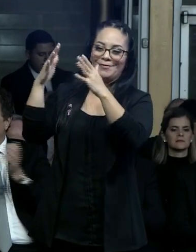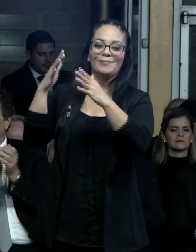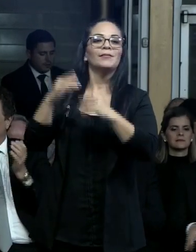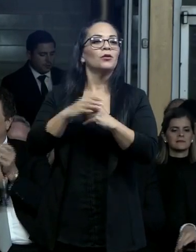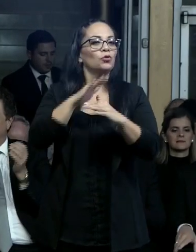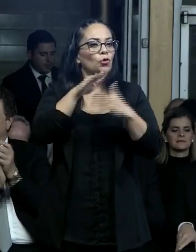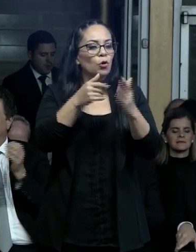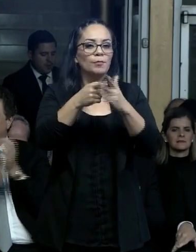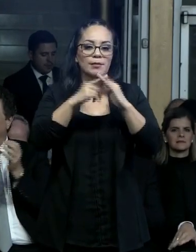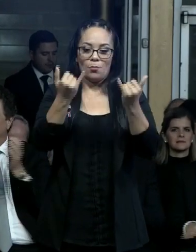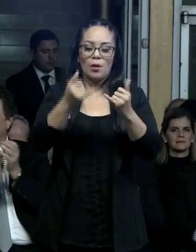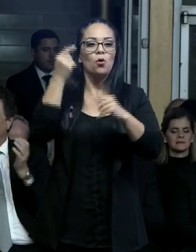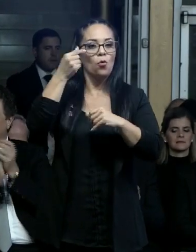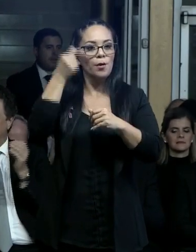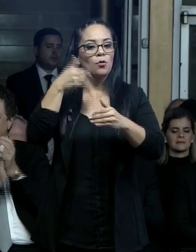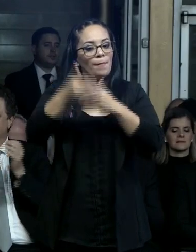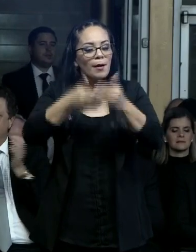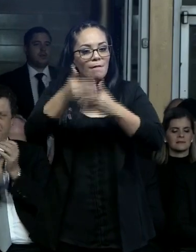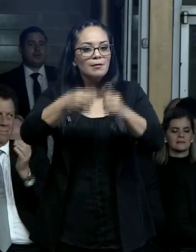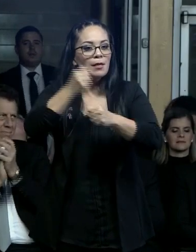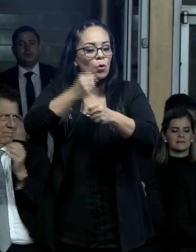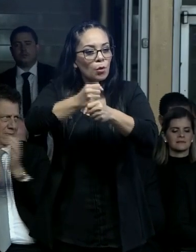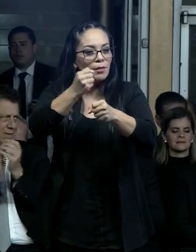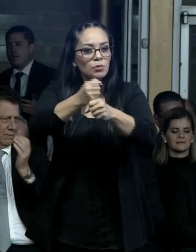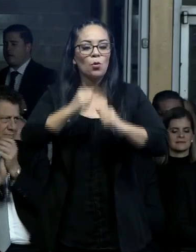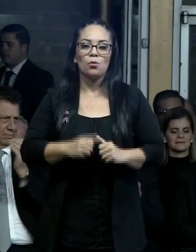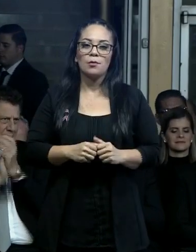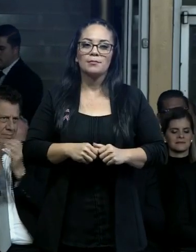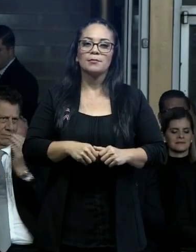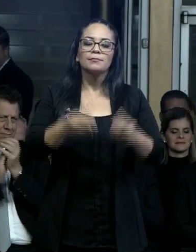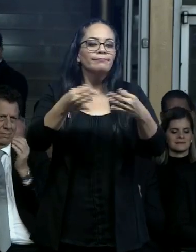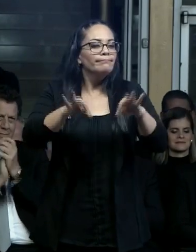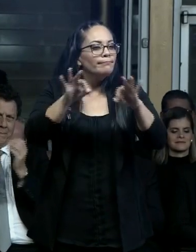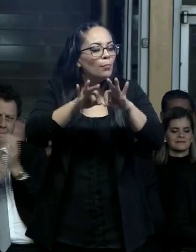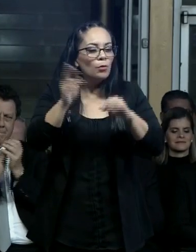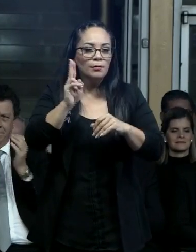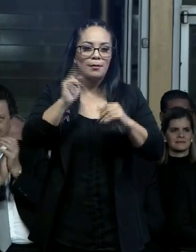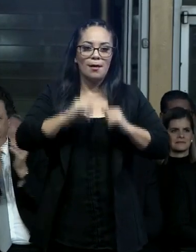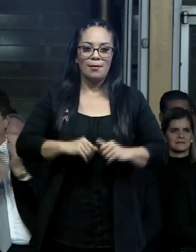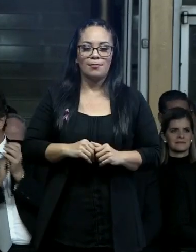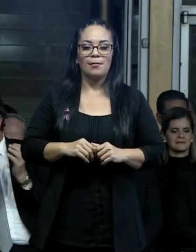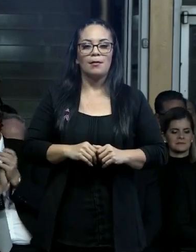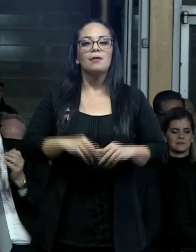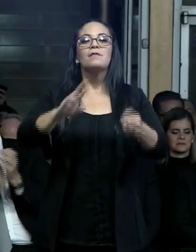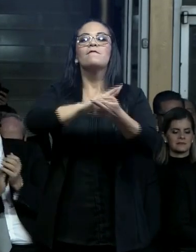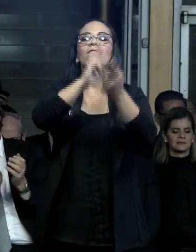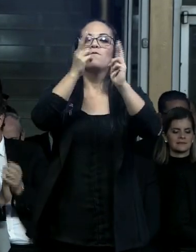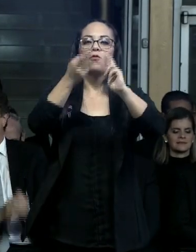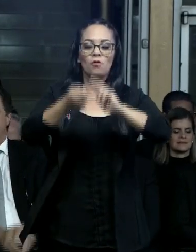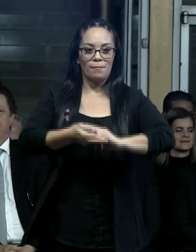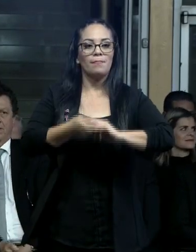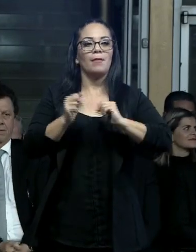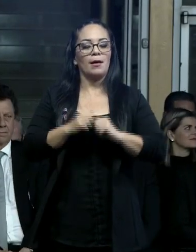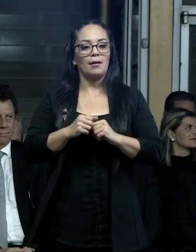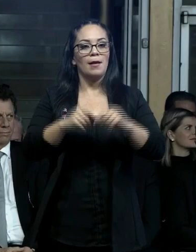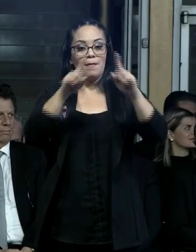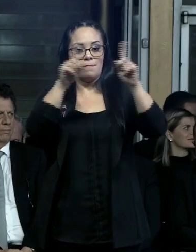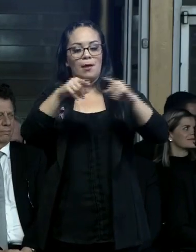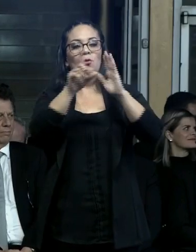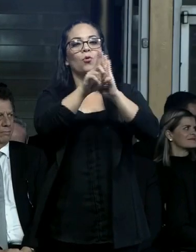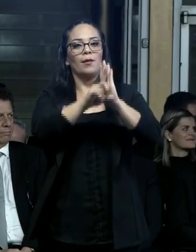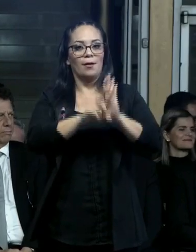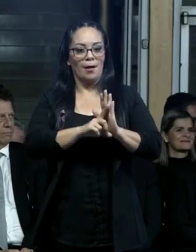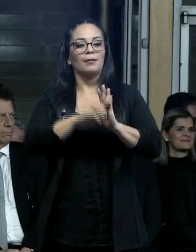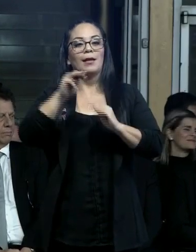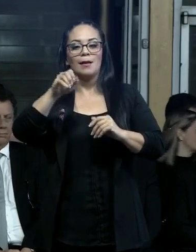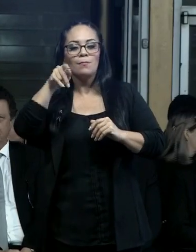en este gobierno para avanzar con las obras que son tan urgentes, para reformar el marco legal del Ministerio de